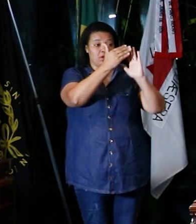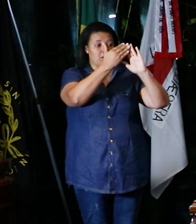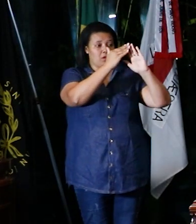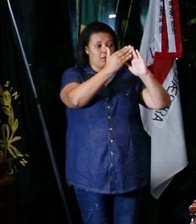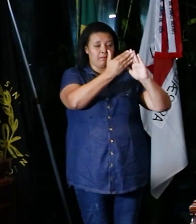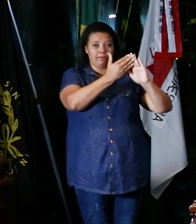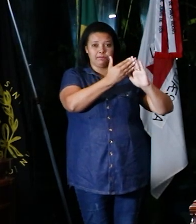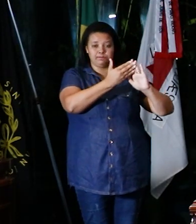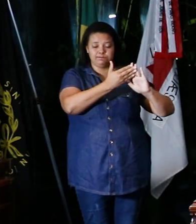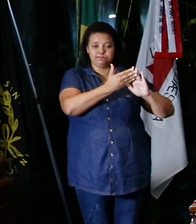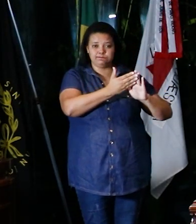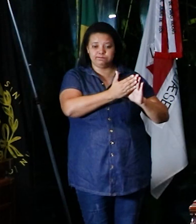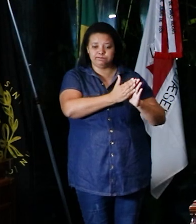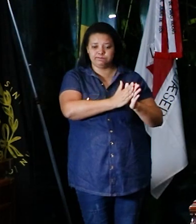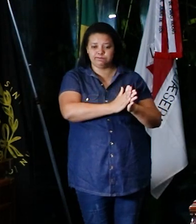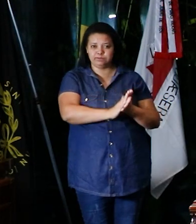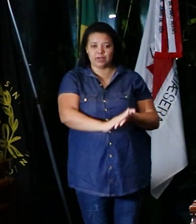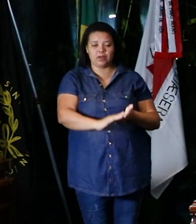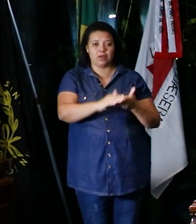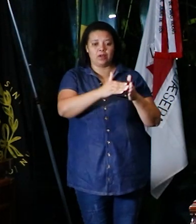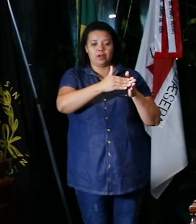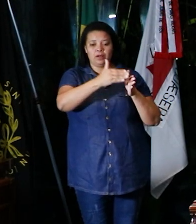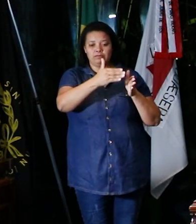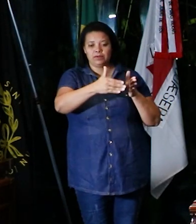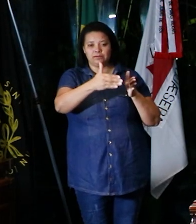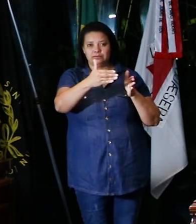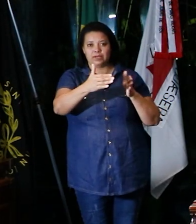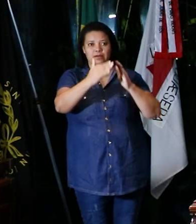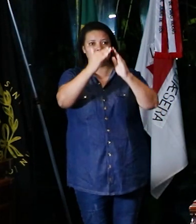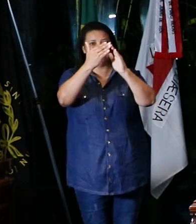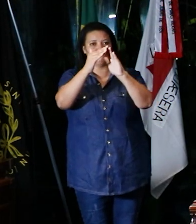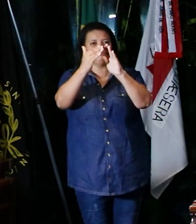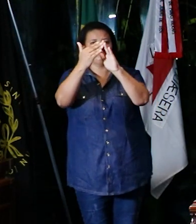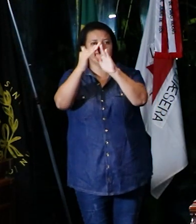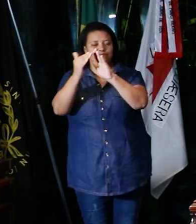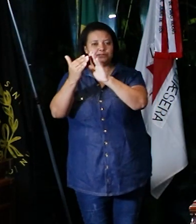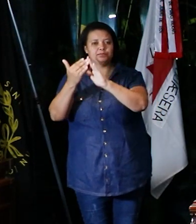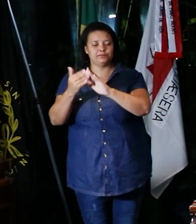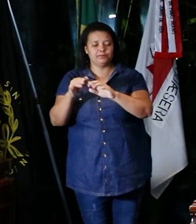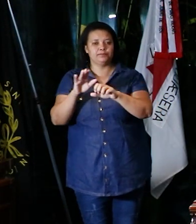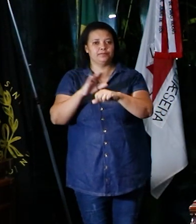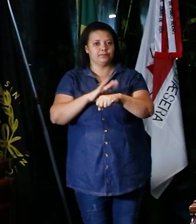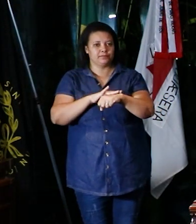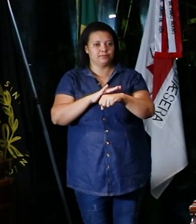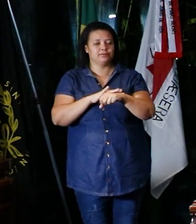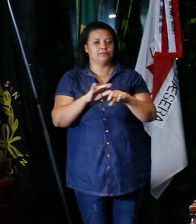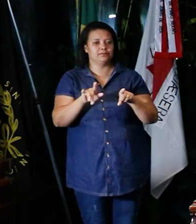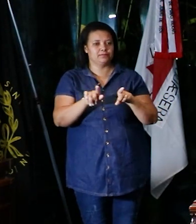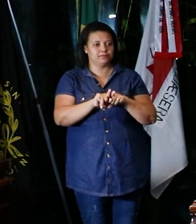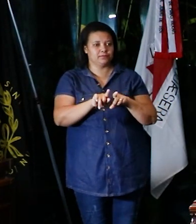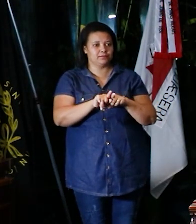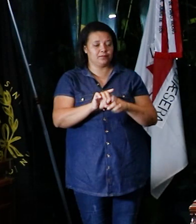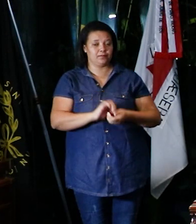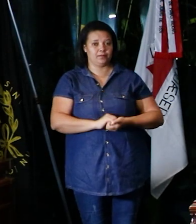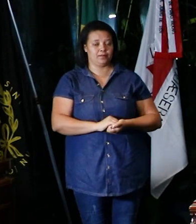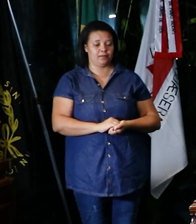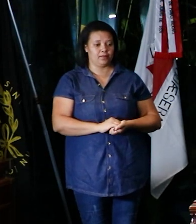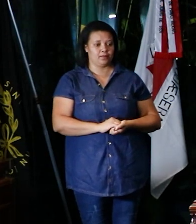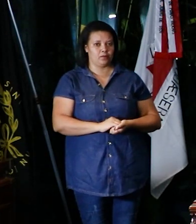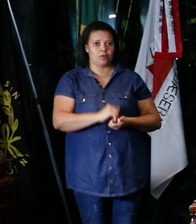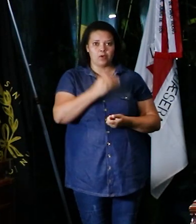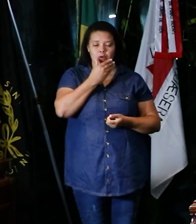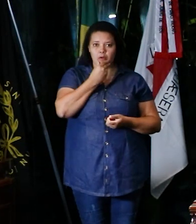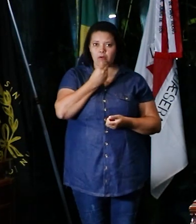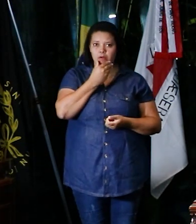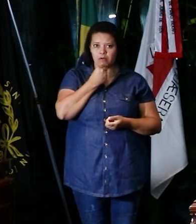outras. E das outras a hora soaria a seu tempo. E milicianos, na calada da